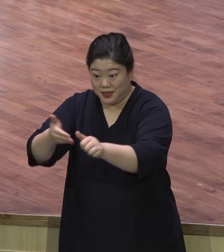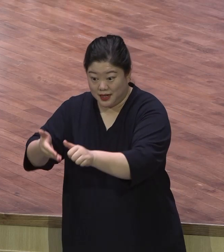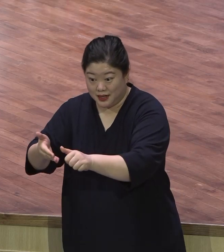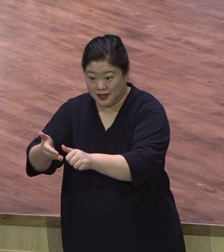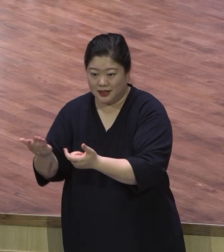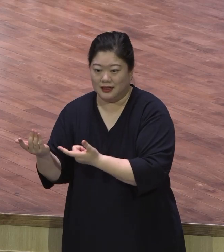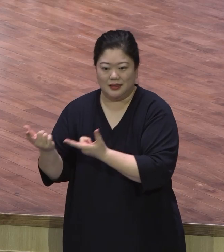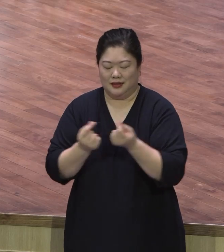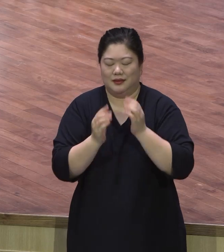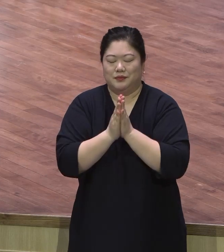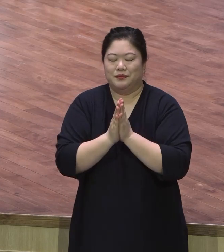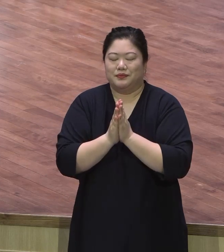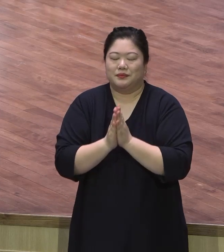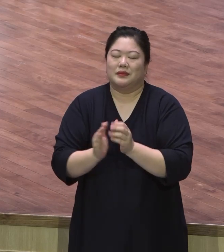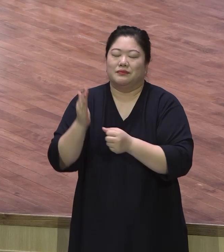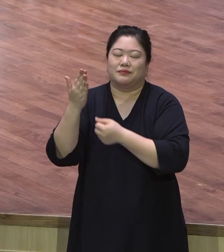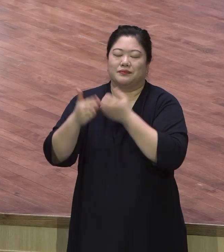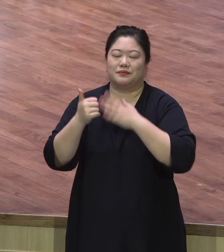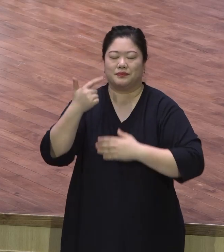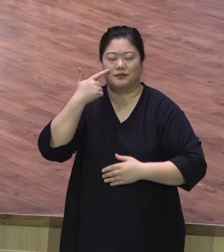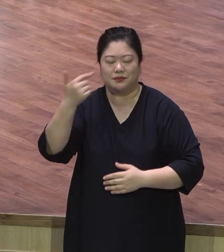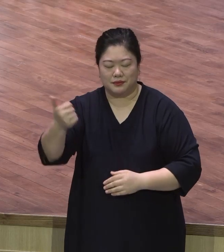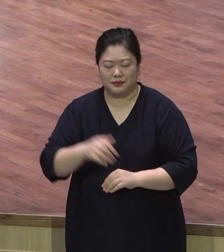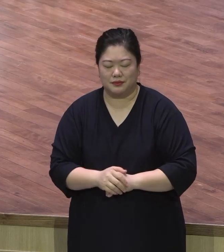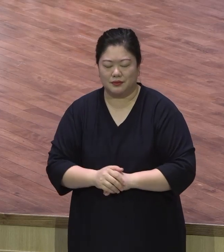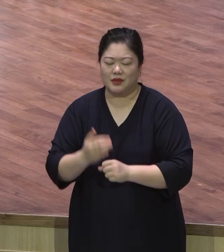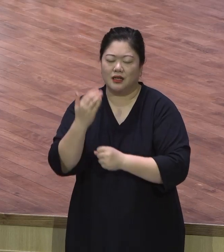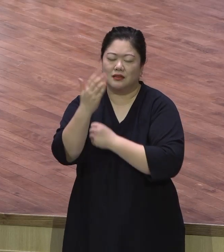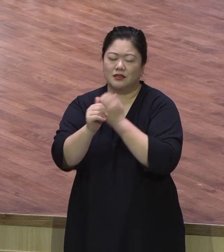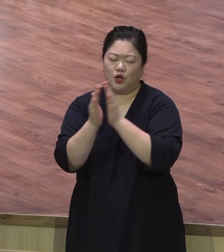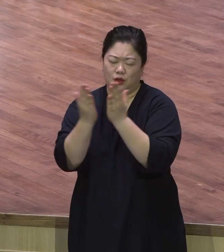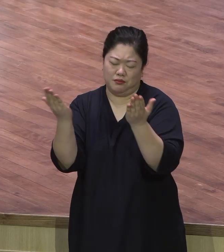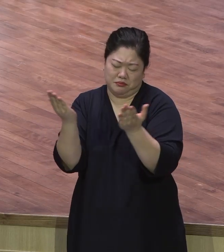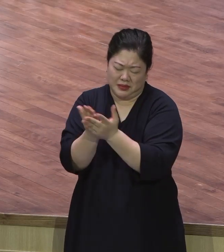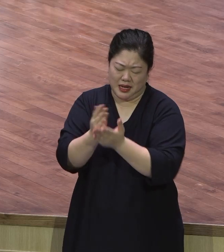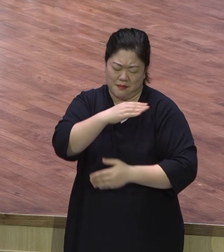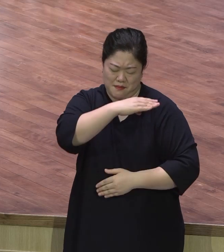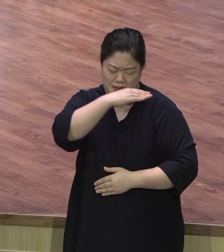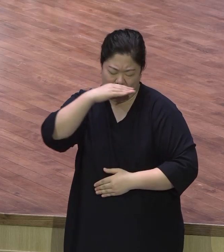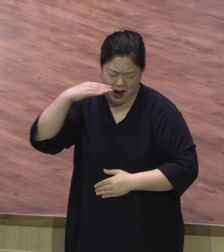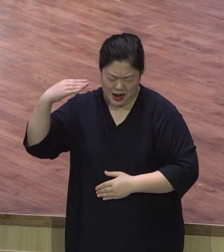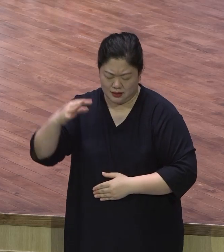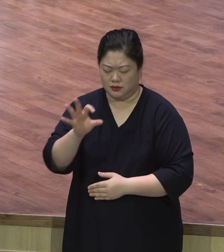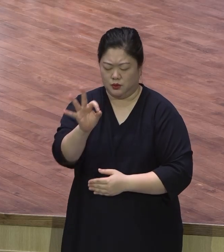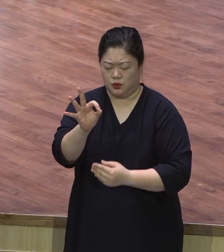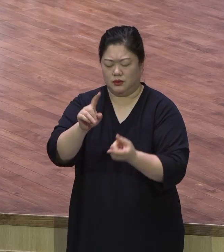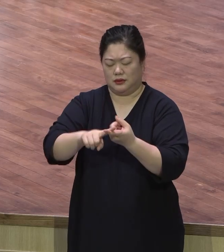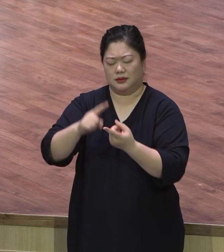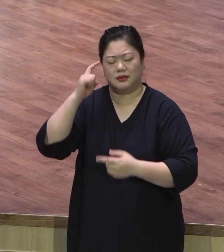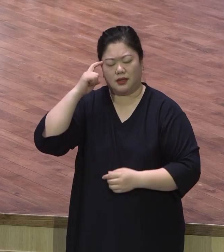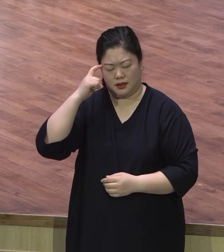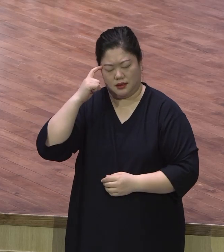아버지 하나님 성정적 물질관 우리 영계의 모든 성도들